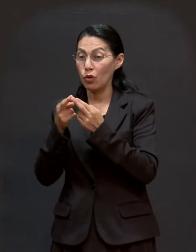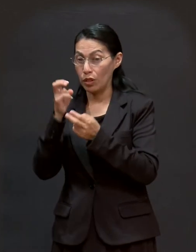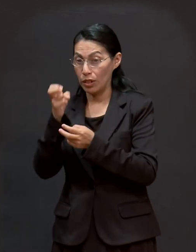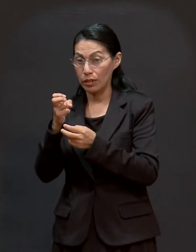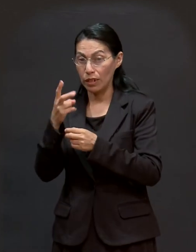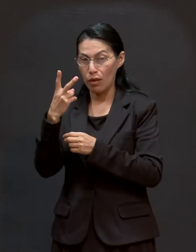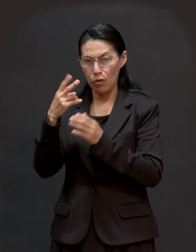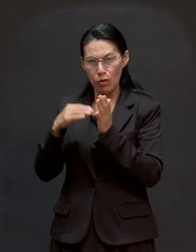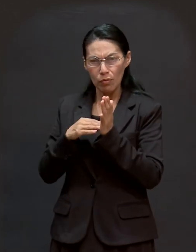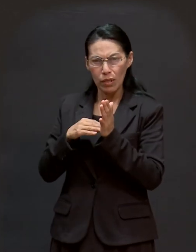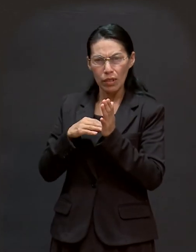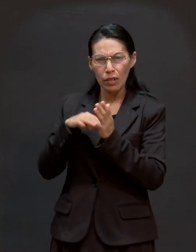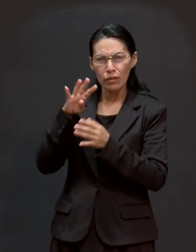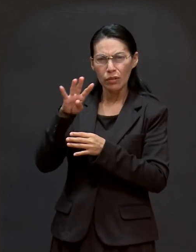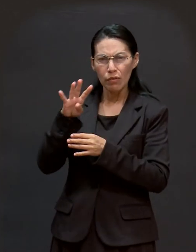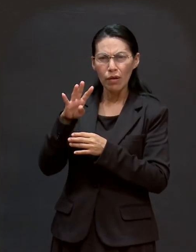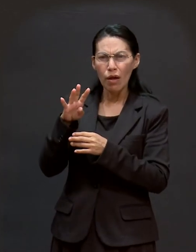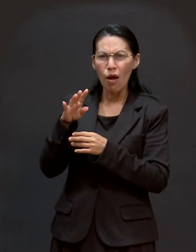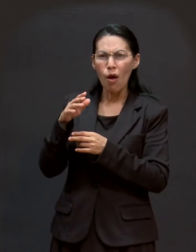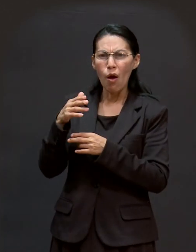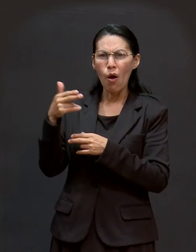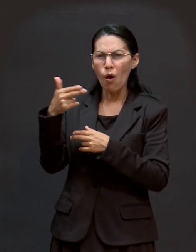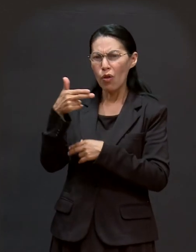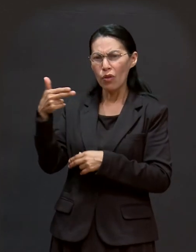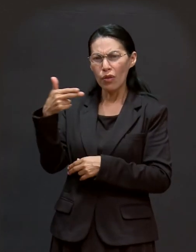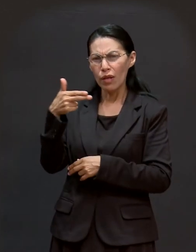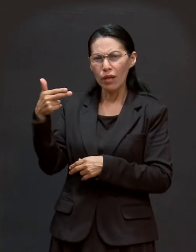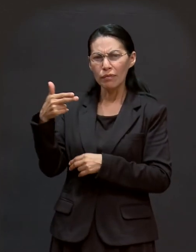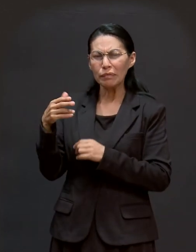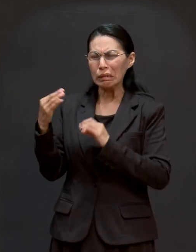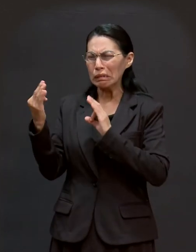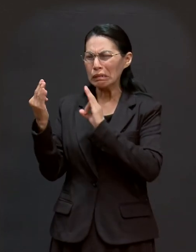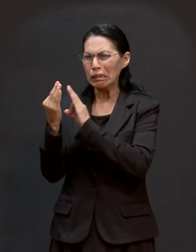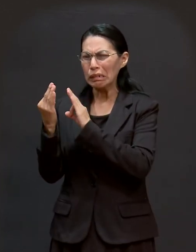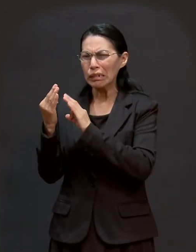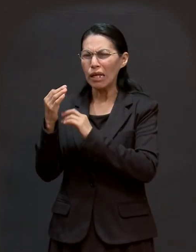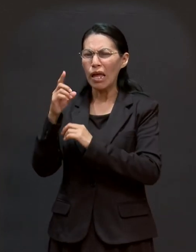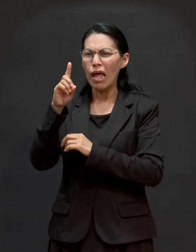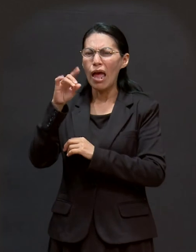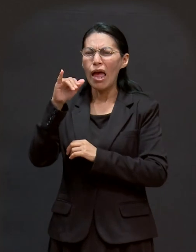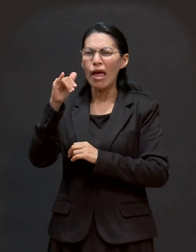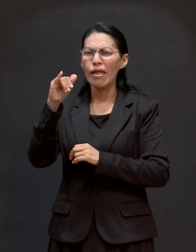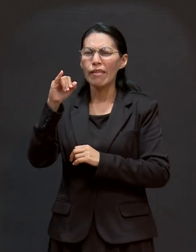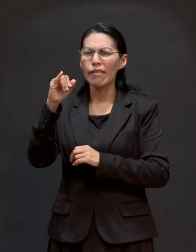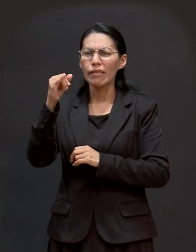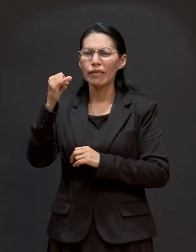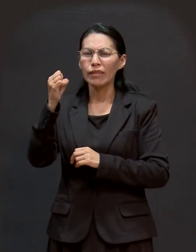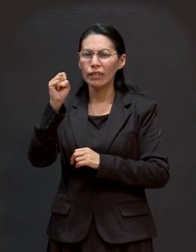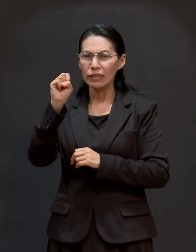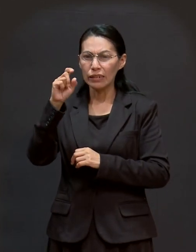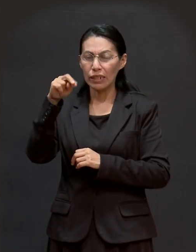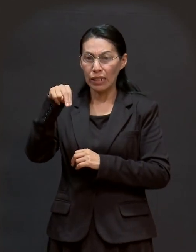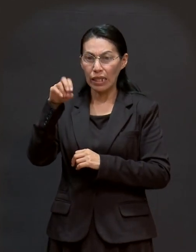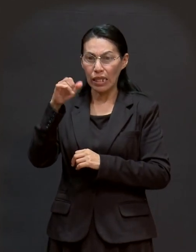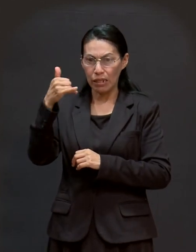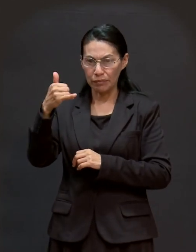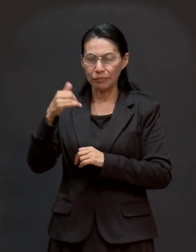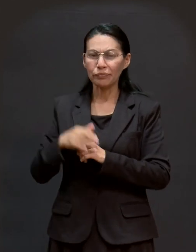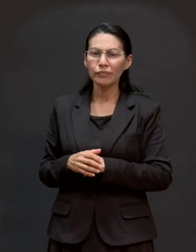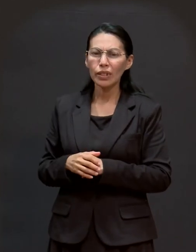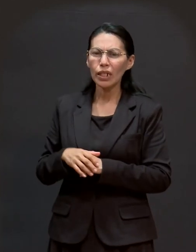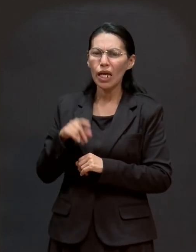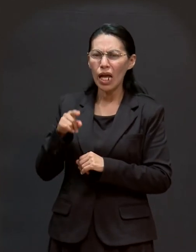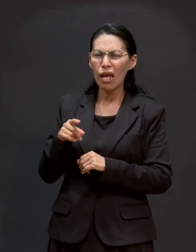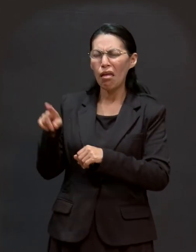en esa reunión en el 2019 nos reunimos en un hotel ahí en california en anaheim cerca de disney y estábamos allí y